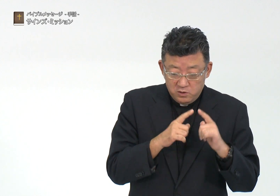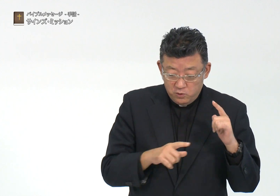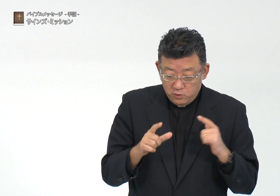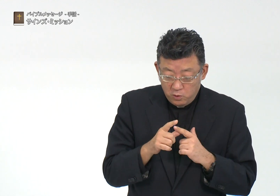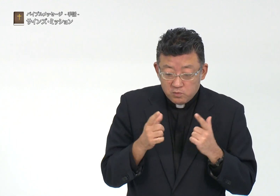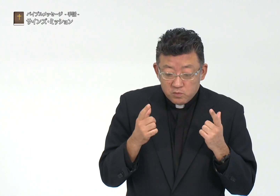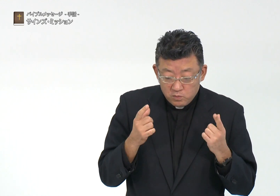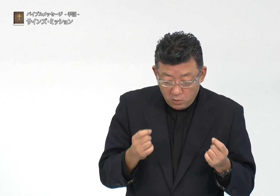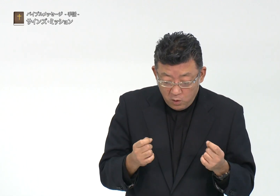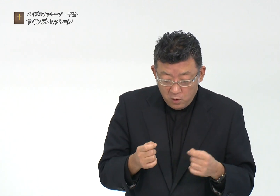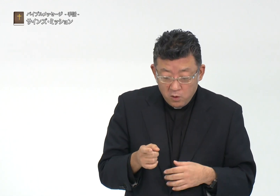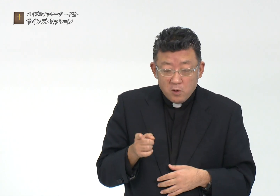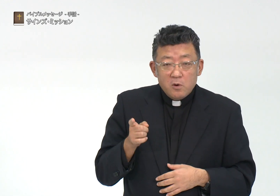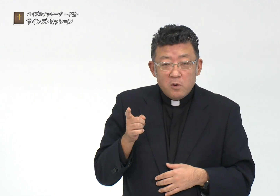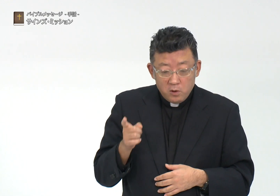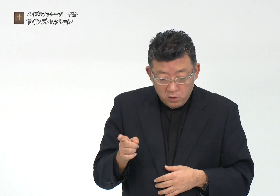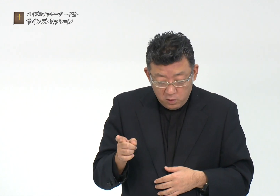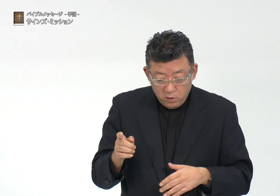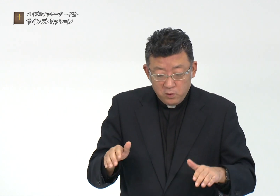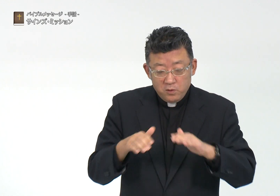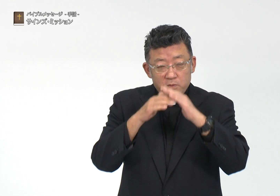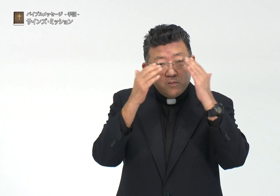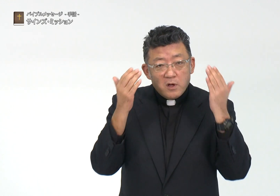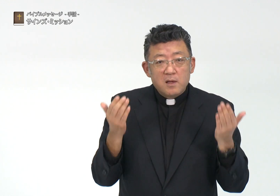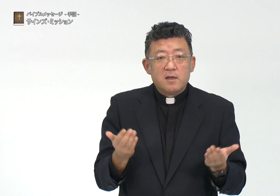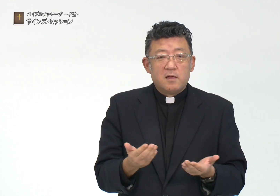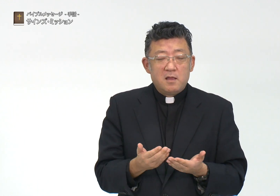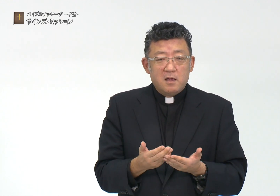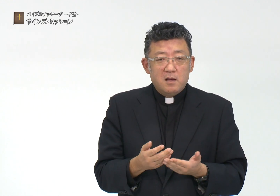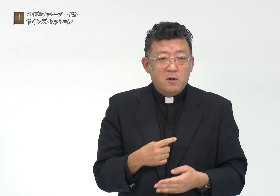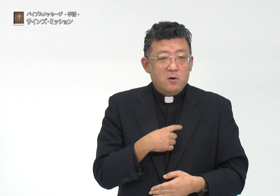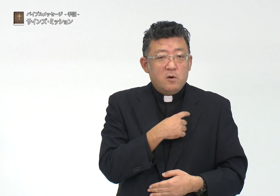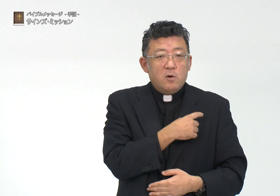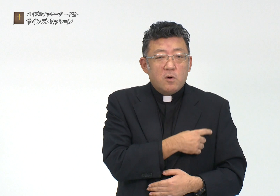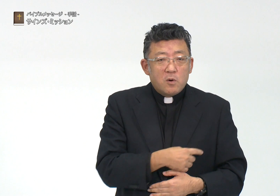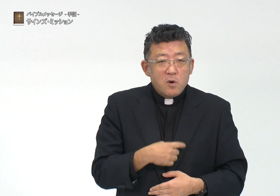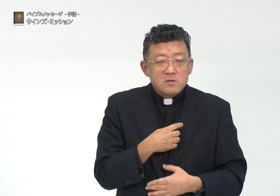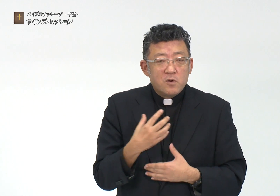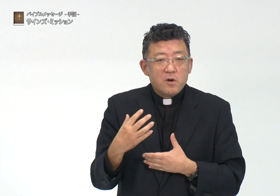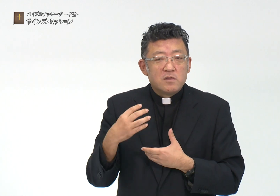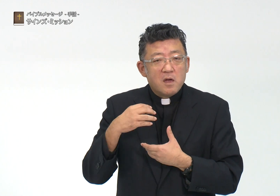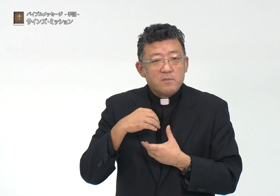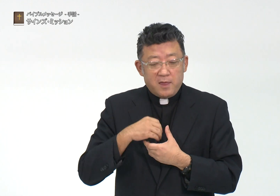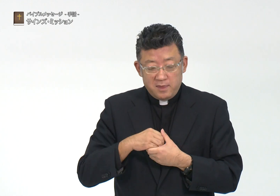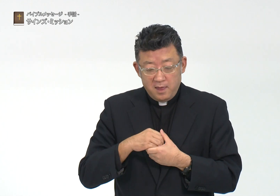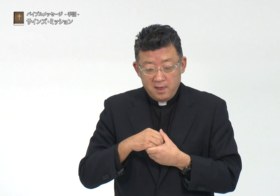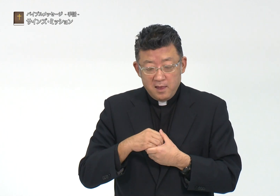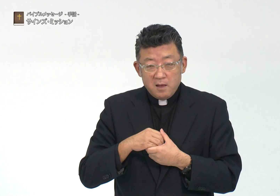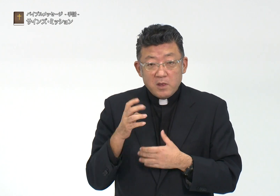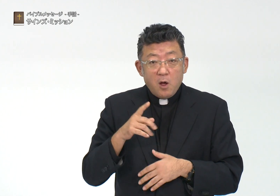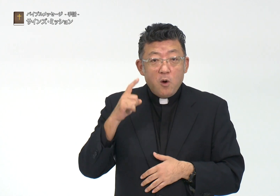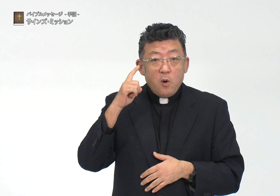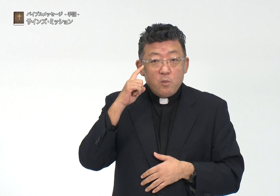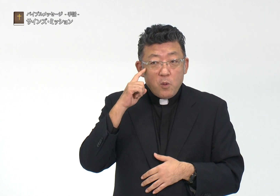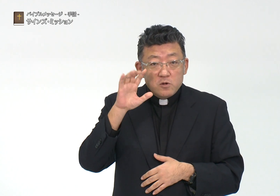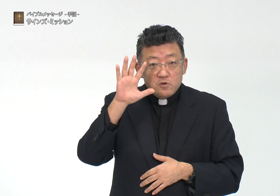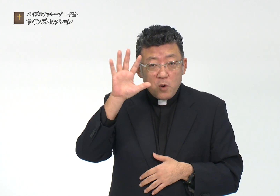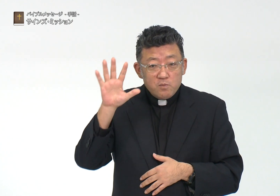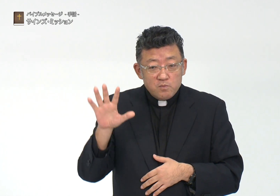ではあるものの驚くよりもこのことをすべて心に納め